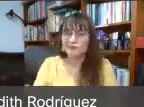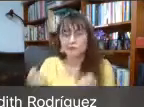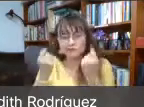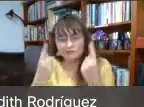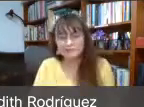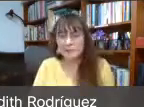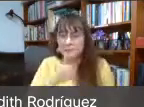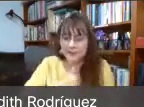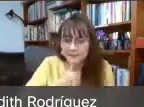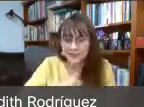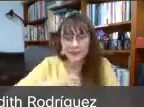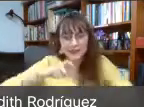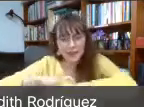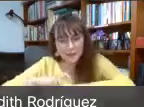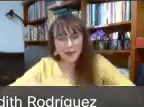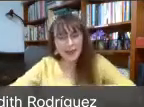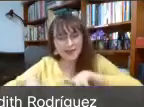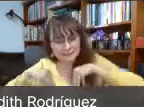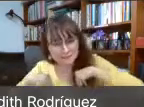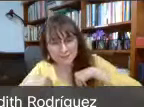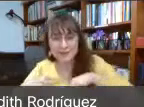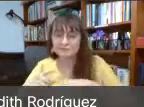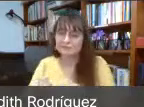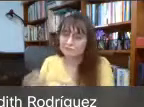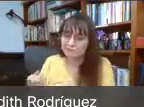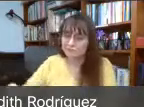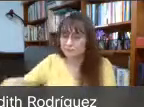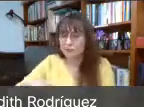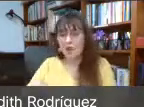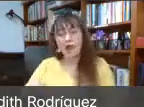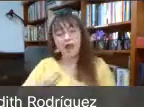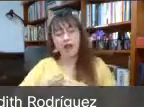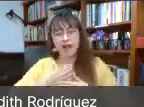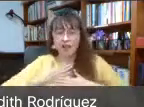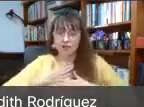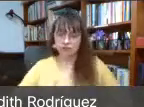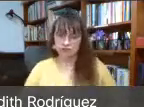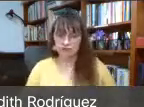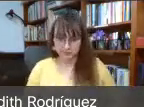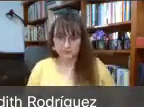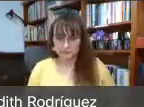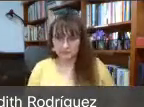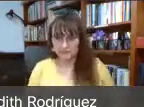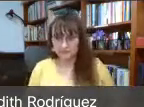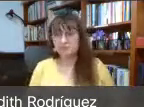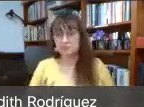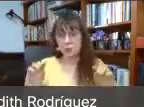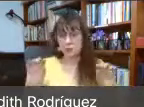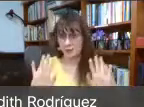Es muy importante darles estas cápsulas de amor, es importante también tener mucha atención